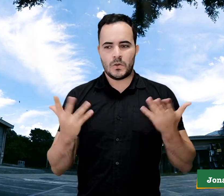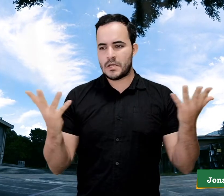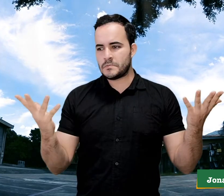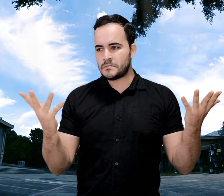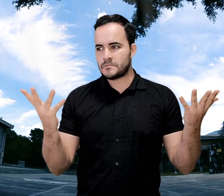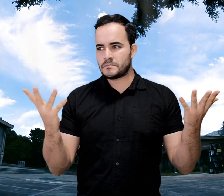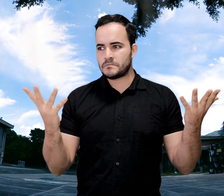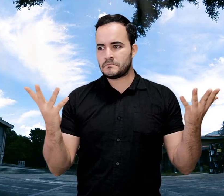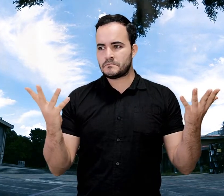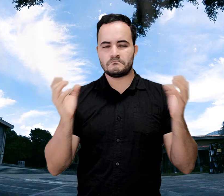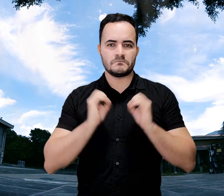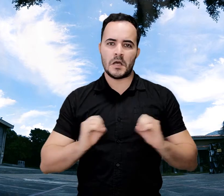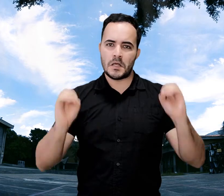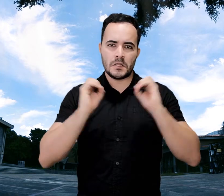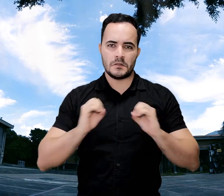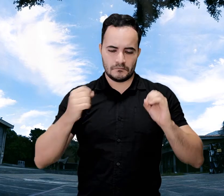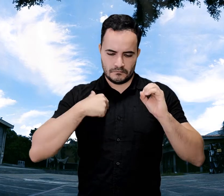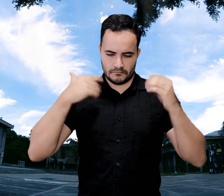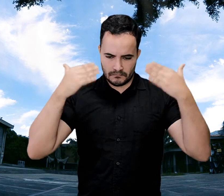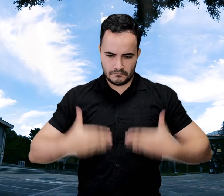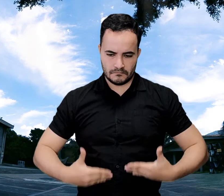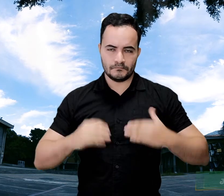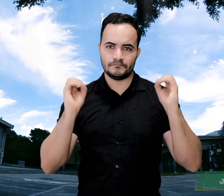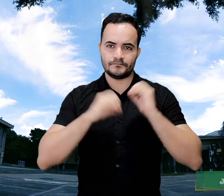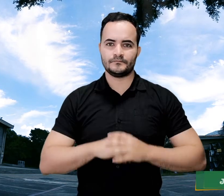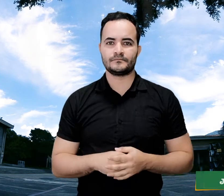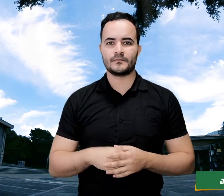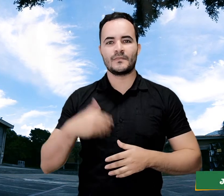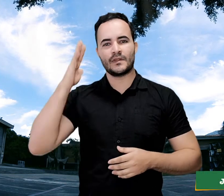tengo ninguna discapacidad.